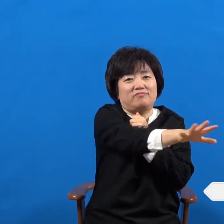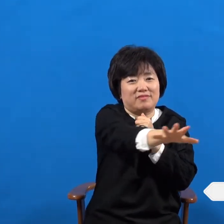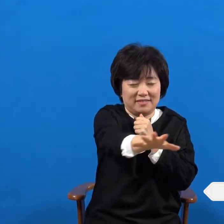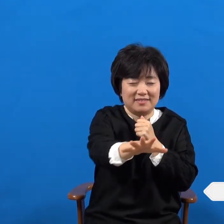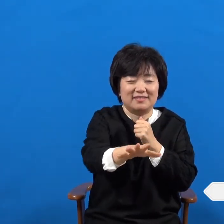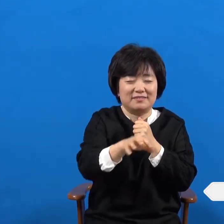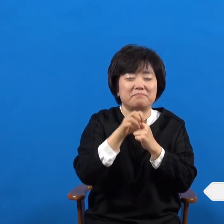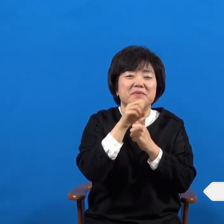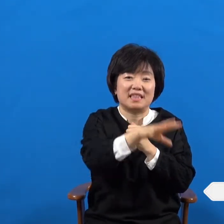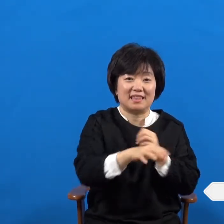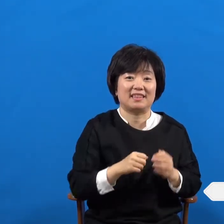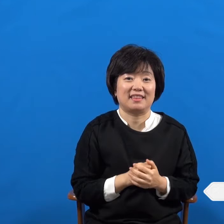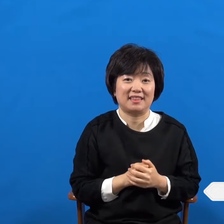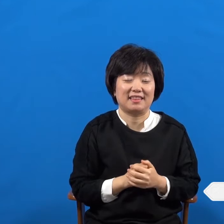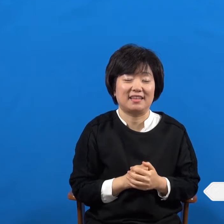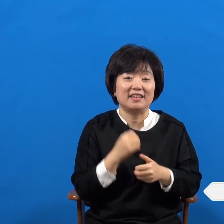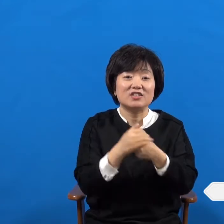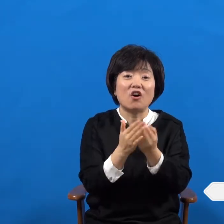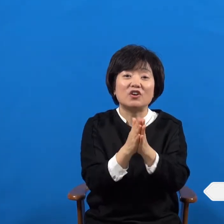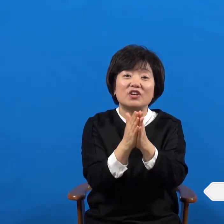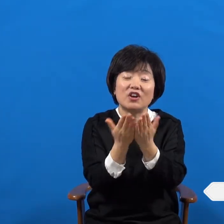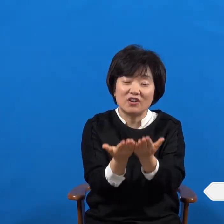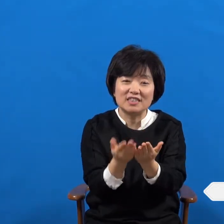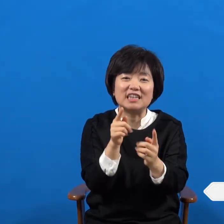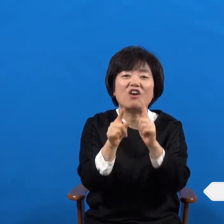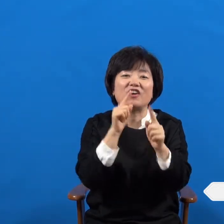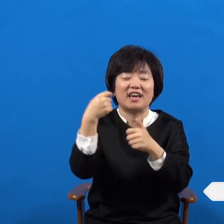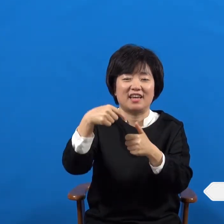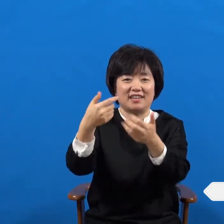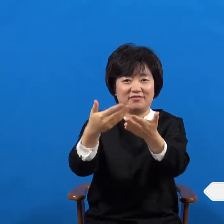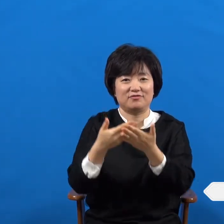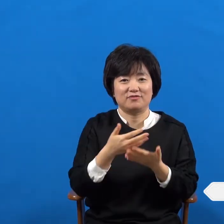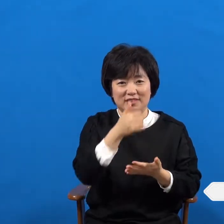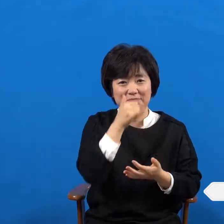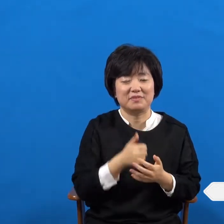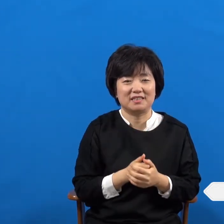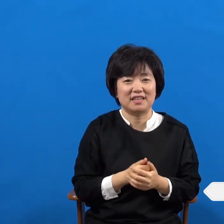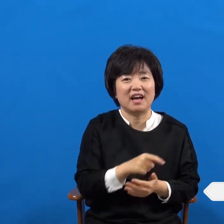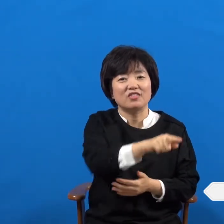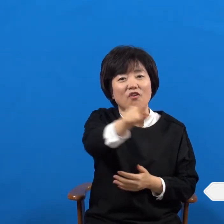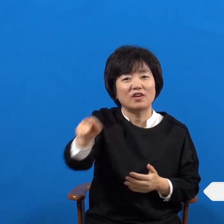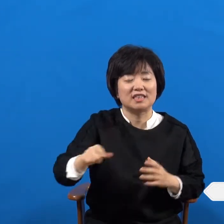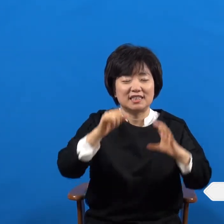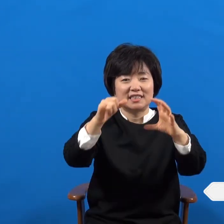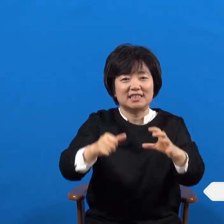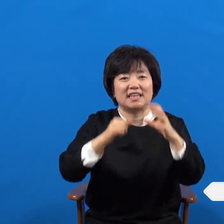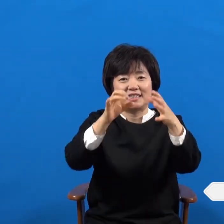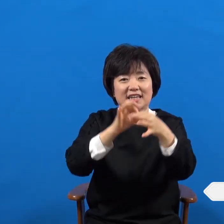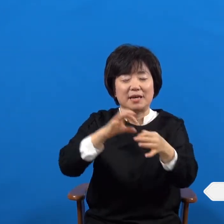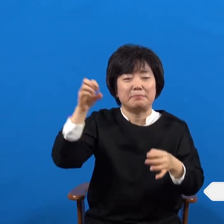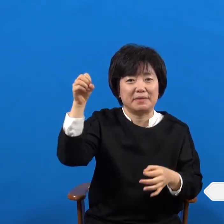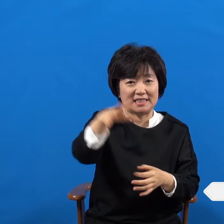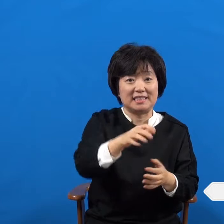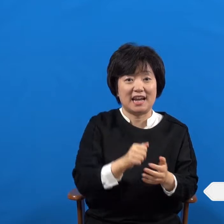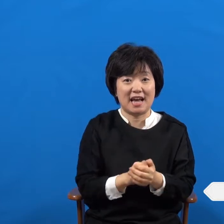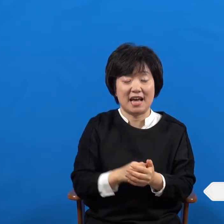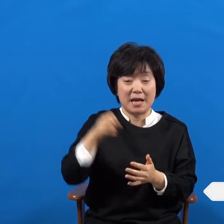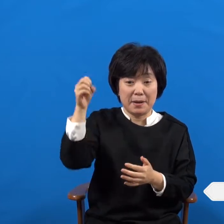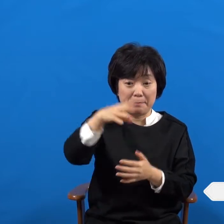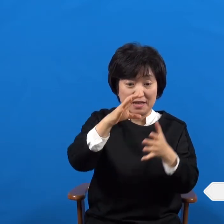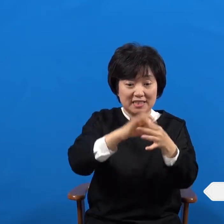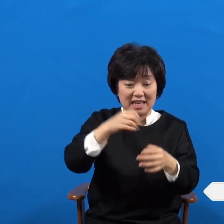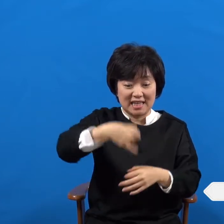오늘 성경은 여러분과 저에게 말씀합니다. 너희는 세상의 빛이라.